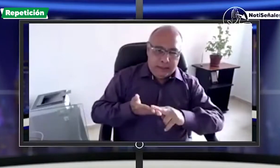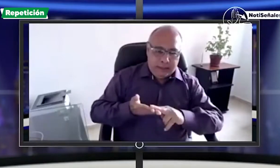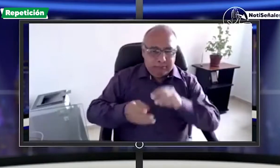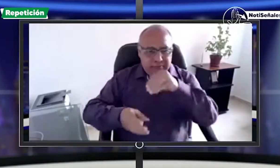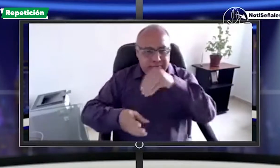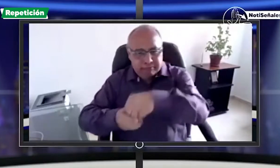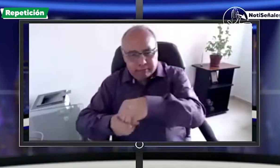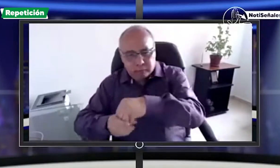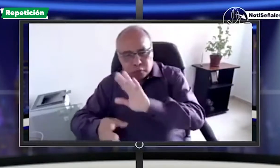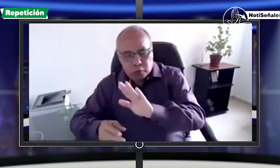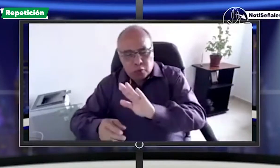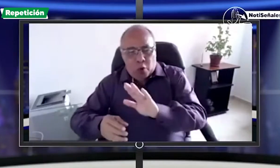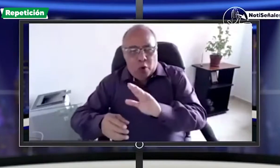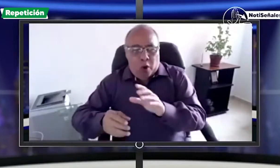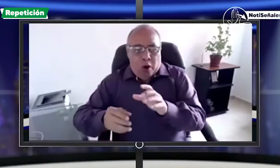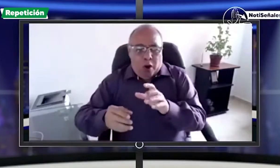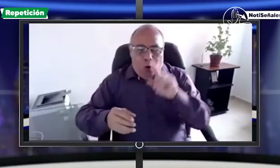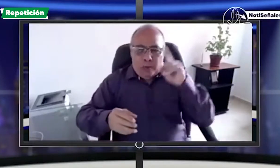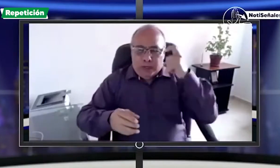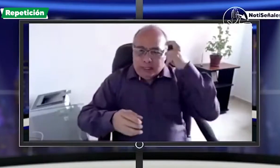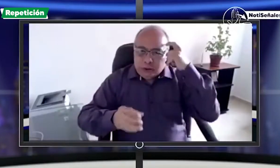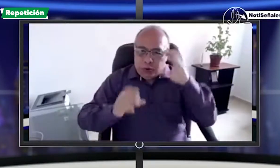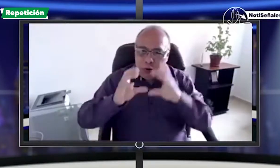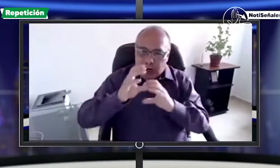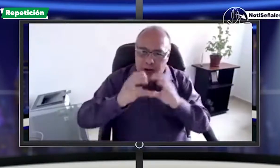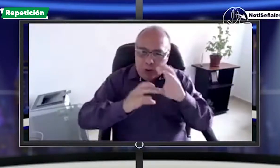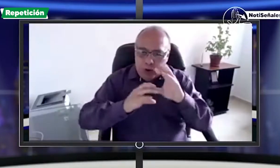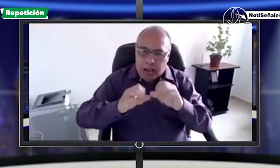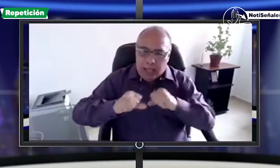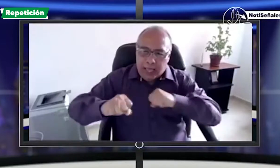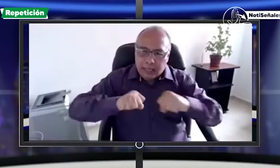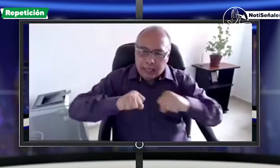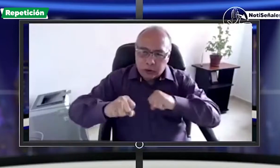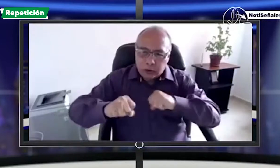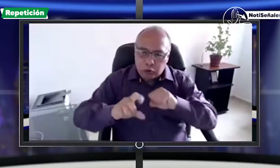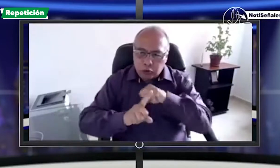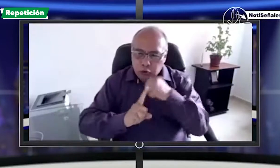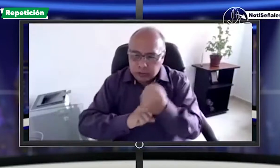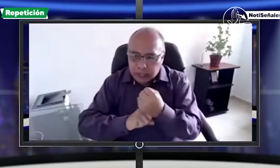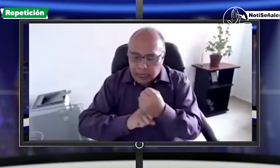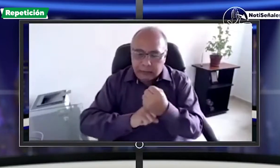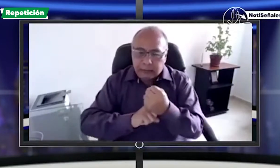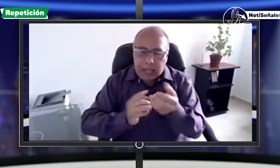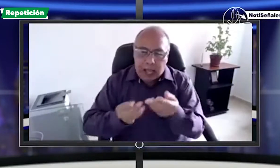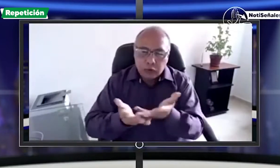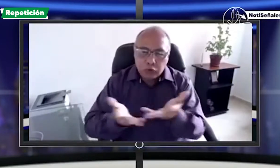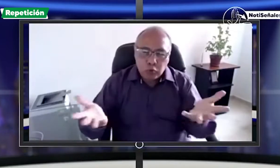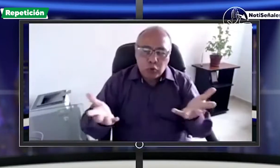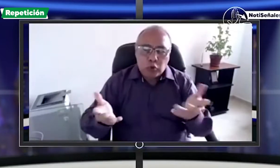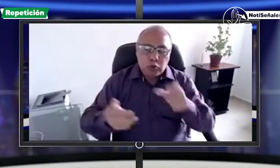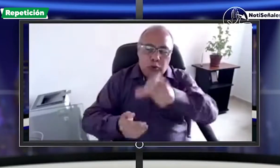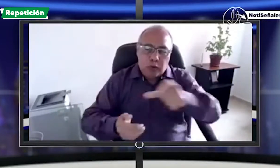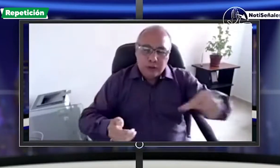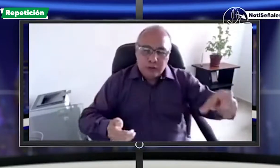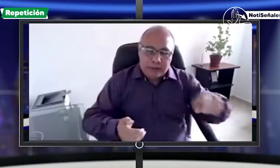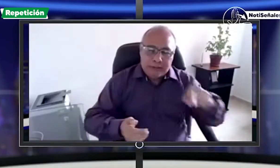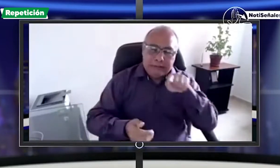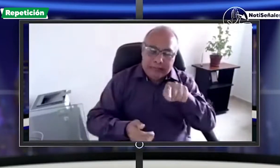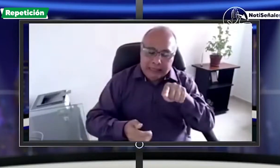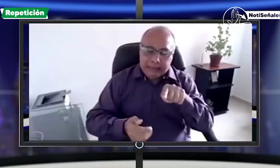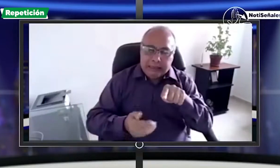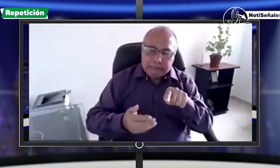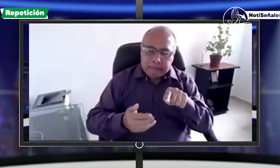evidenciaban que había cierta confusión con el rol del intérprete de lengua de señas allí al interior de la Gobernación